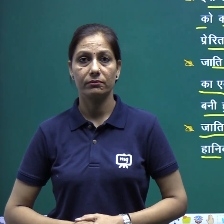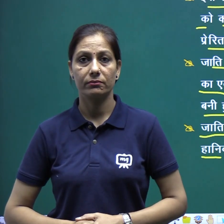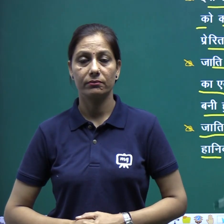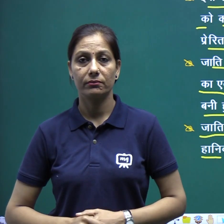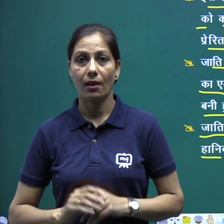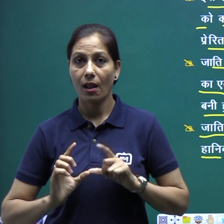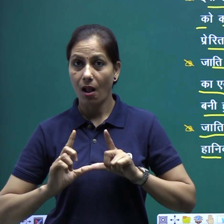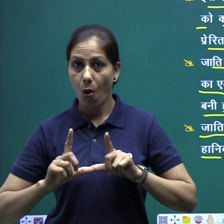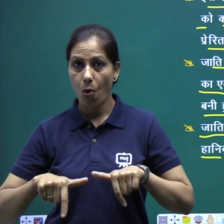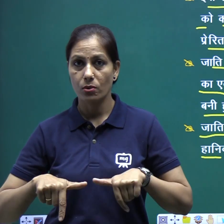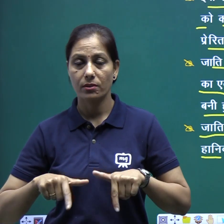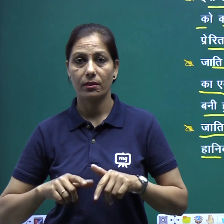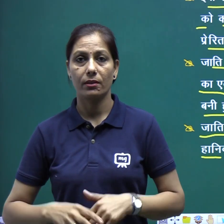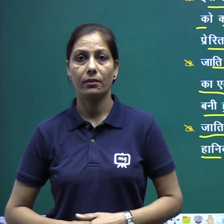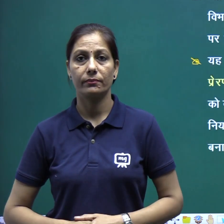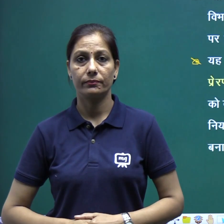हानिकारक है।